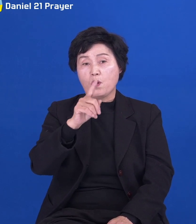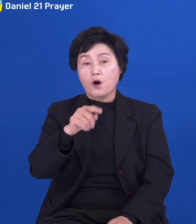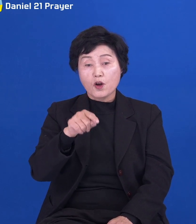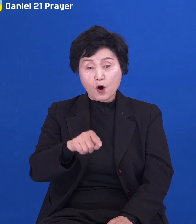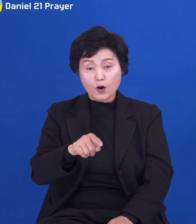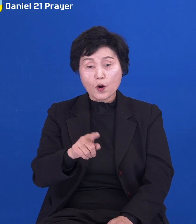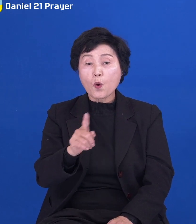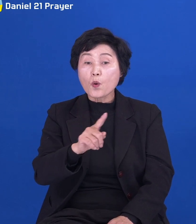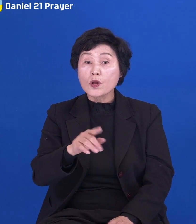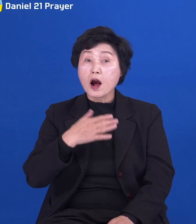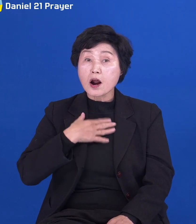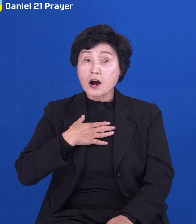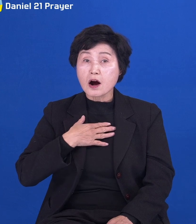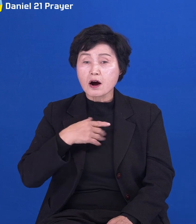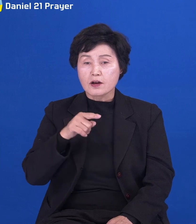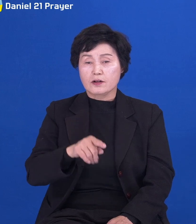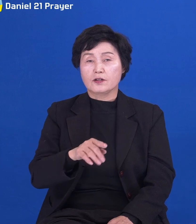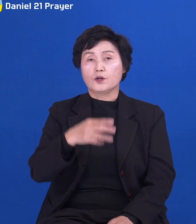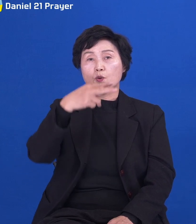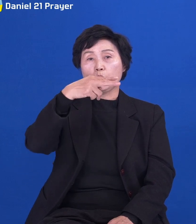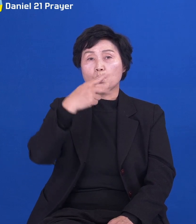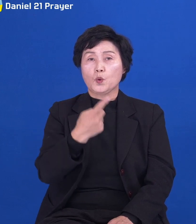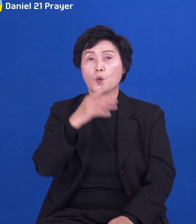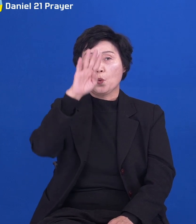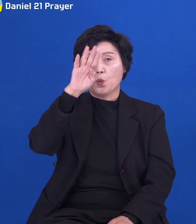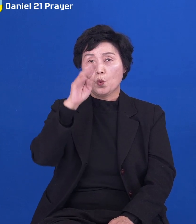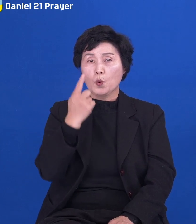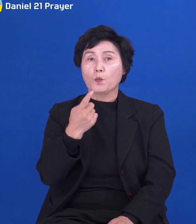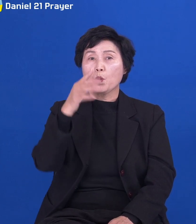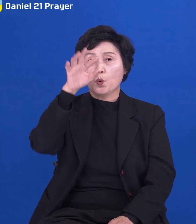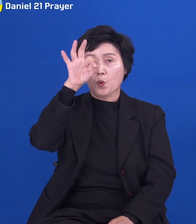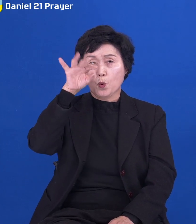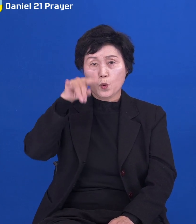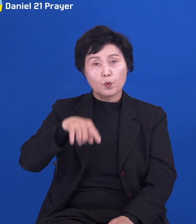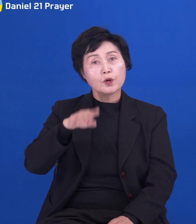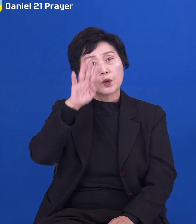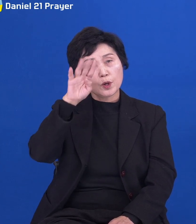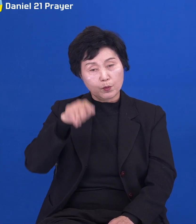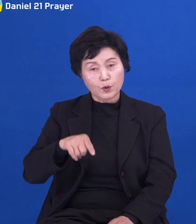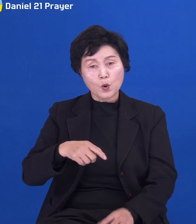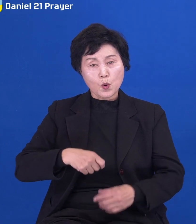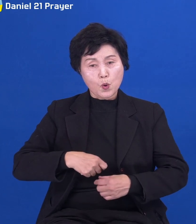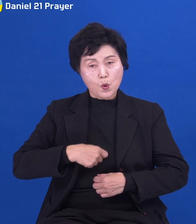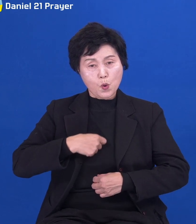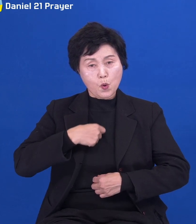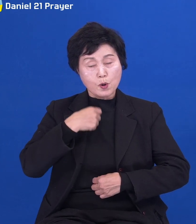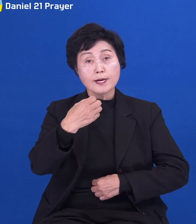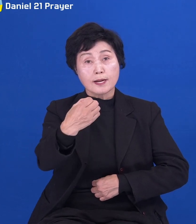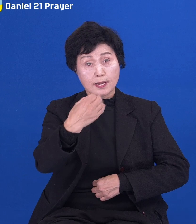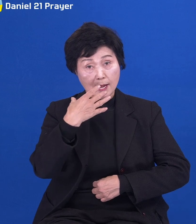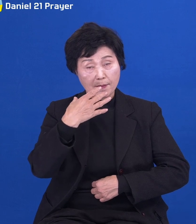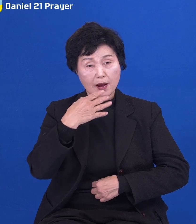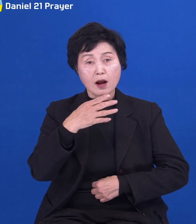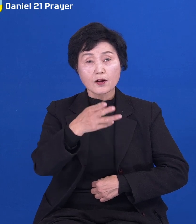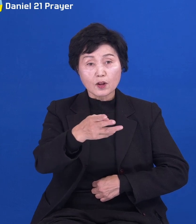알아? 여기는 도보이부야. 여기서 솔직하게 말해야지. 내가 너를 죽일 수도 있고 살릴 수도